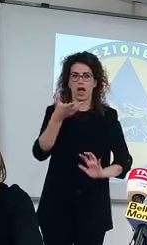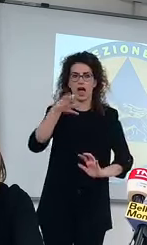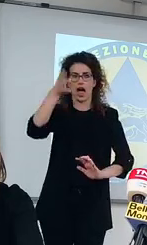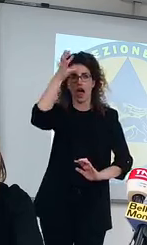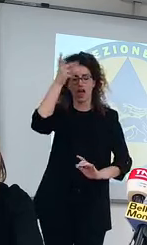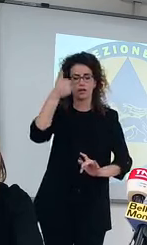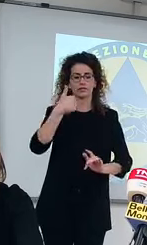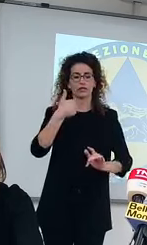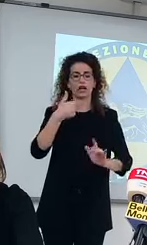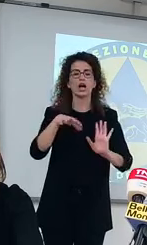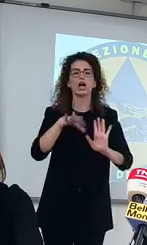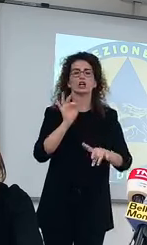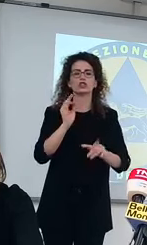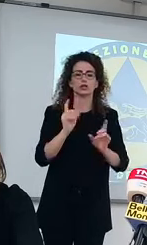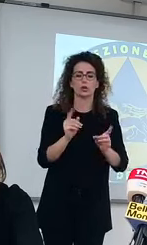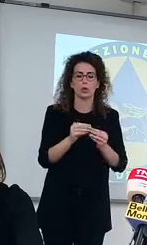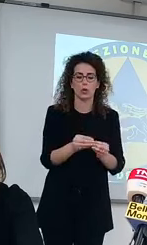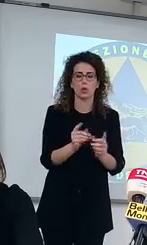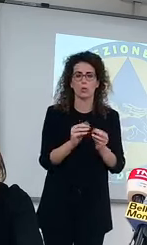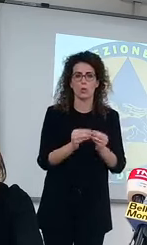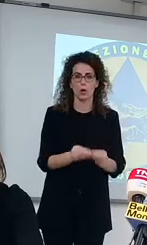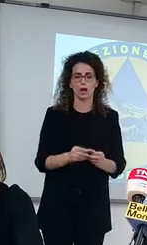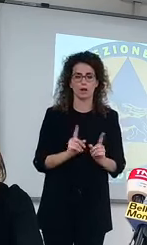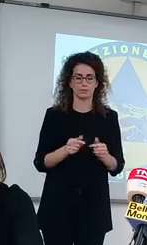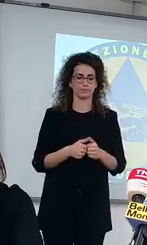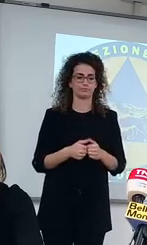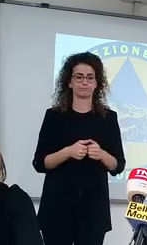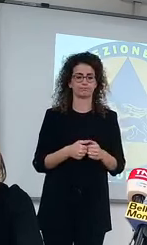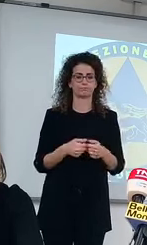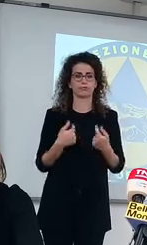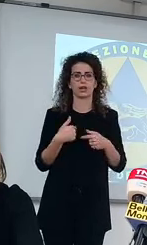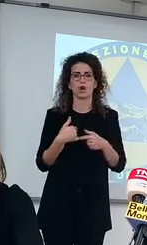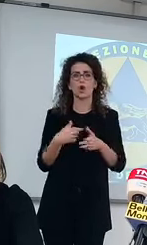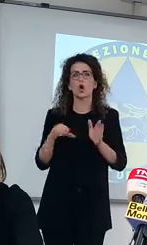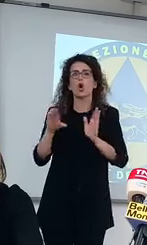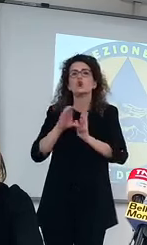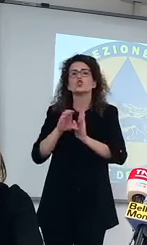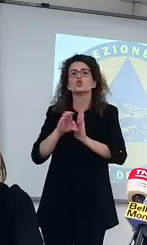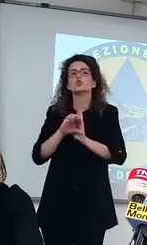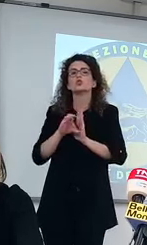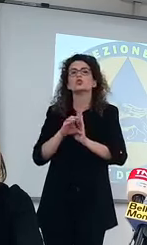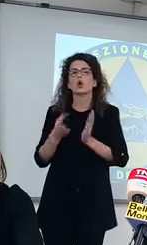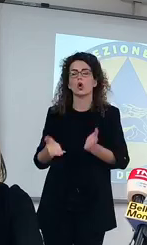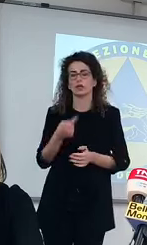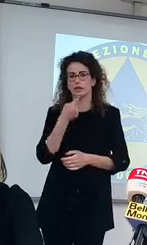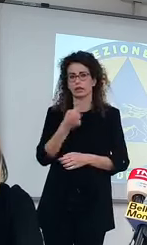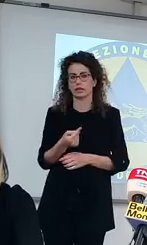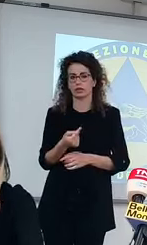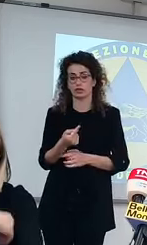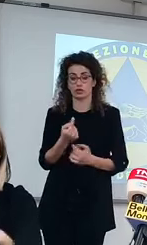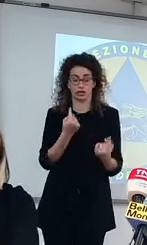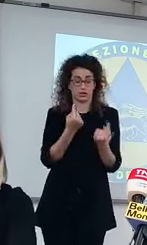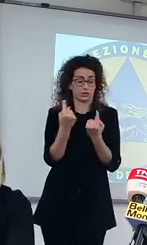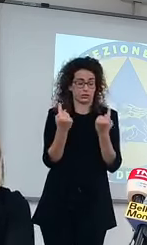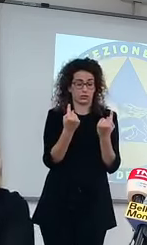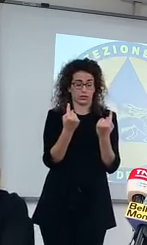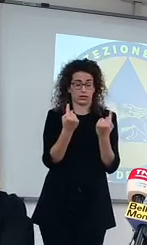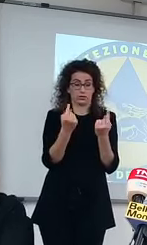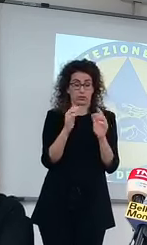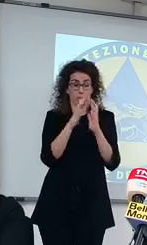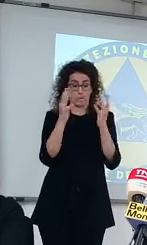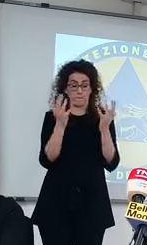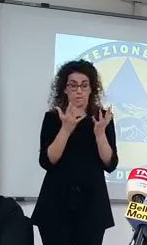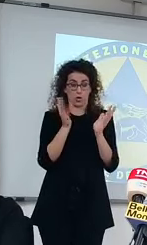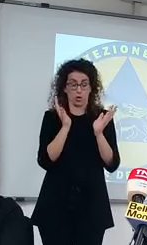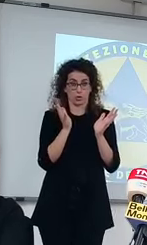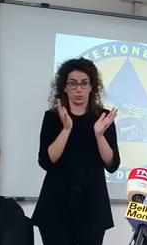in una direzione o nell'altra. Ma siccome c'è, lo prevede la Costituzione, che a questi livelli di pandemie, di epidemie, ci sia una